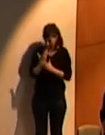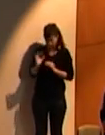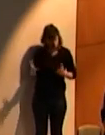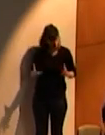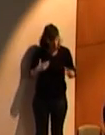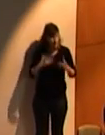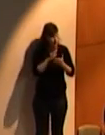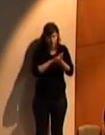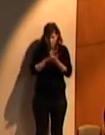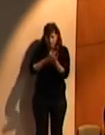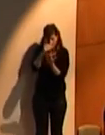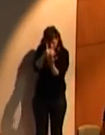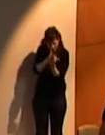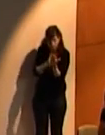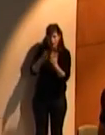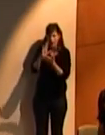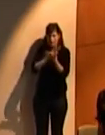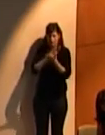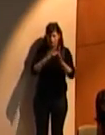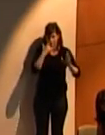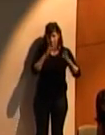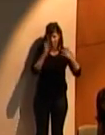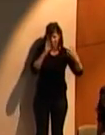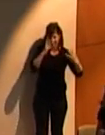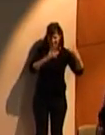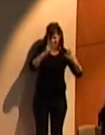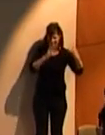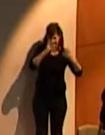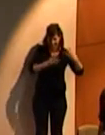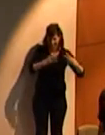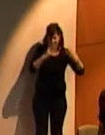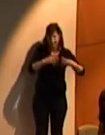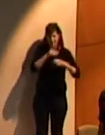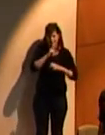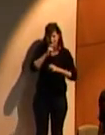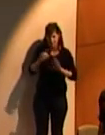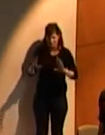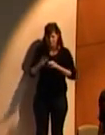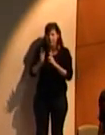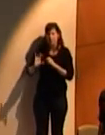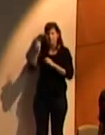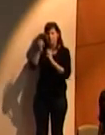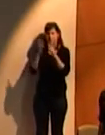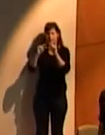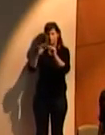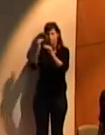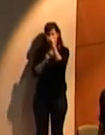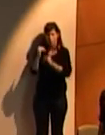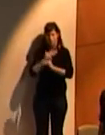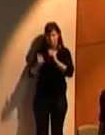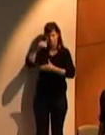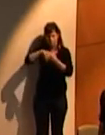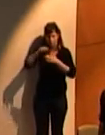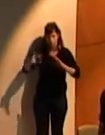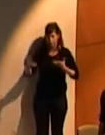Oui. Excusez-moi, il y a un petit peu de mise au point. Voilà, donc en gros, rapidement, dans un premier temps, on va vous présenter